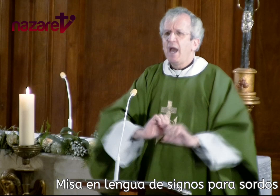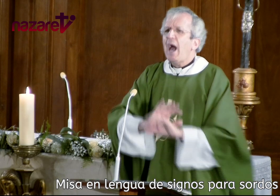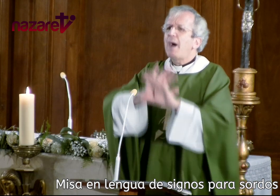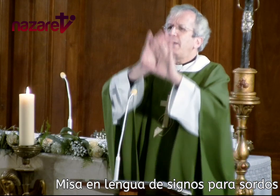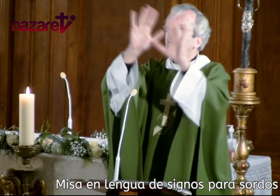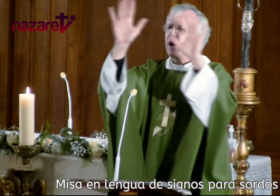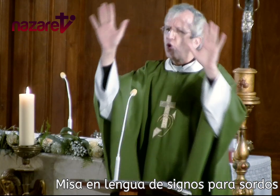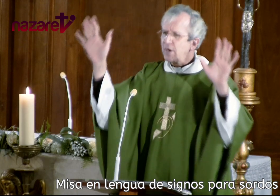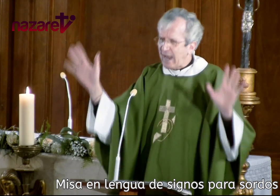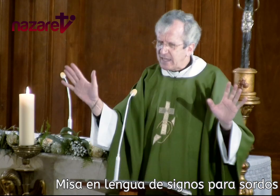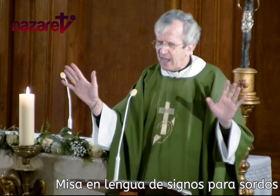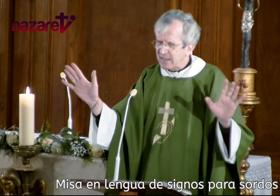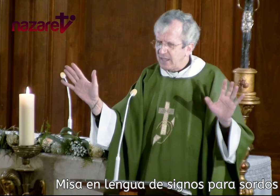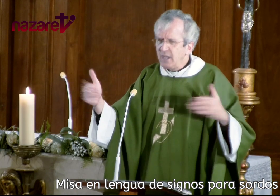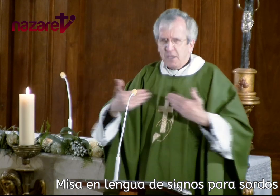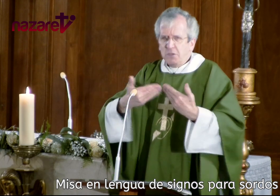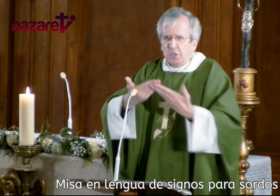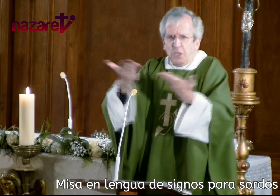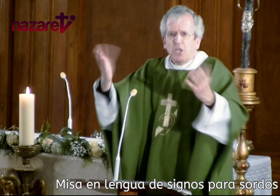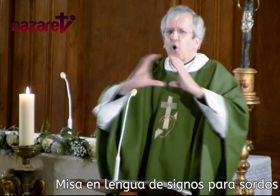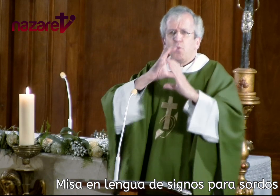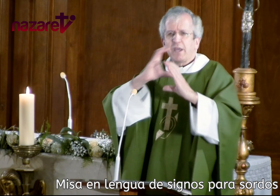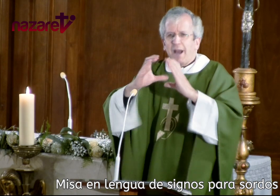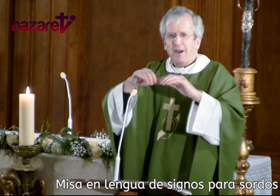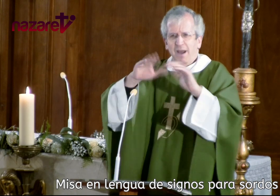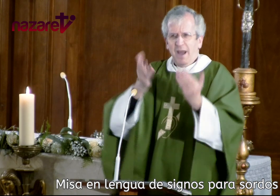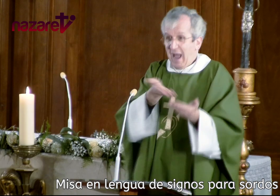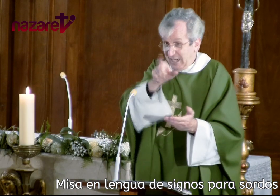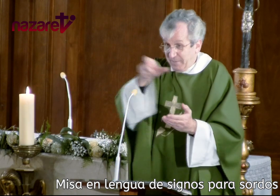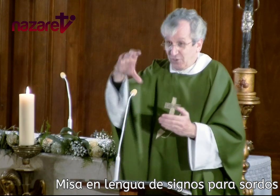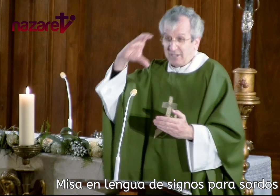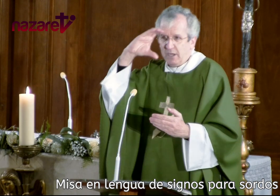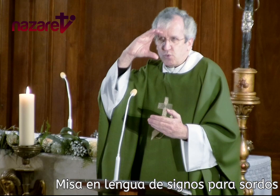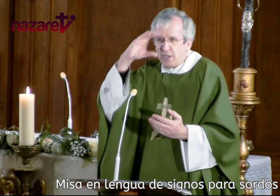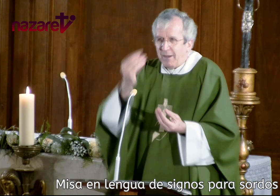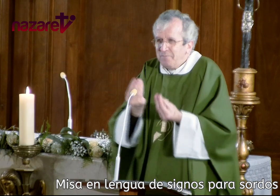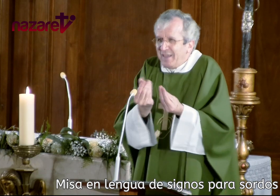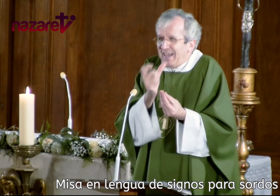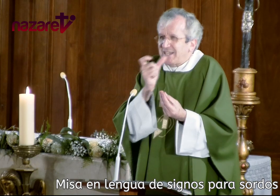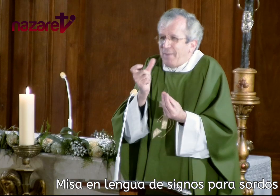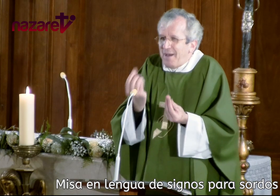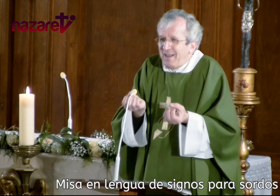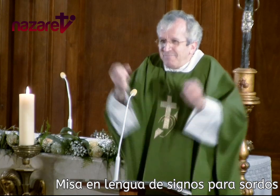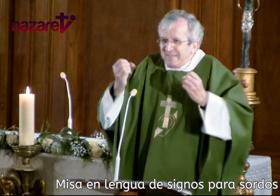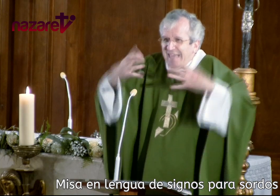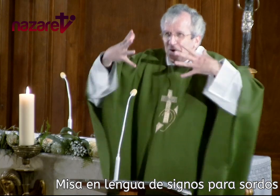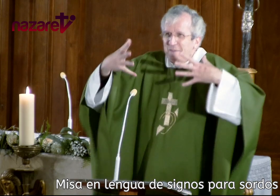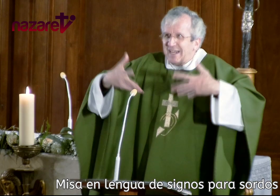hablaba con claridad y comunicaba a las personas que le escuchaban esa palabra que ilumina esa